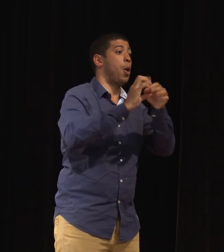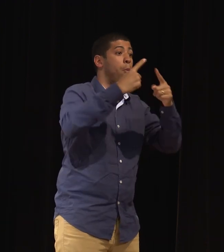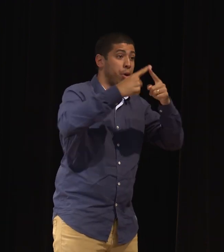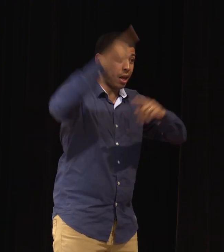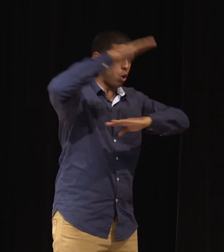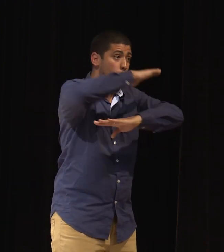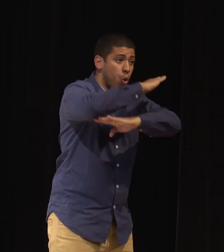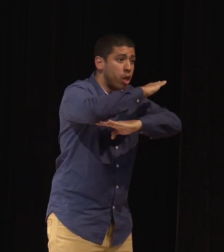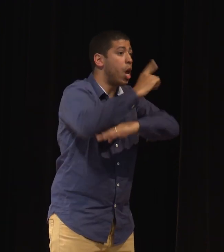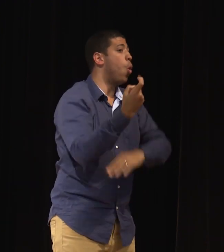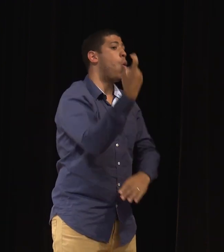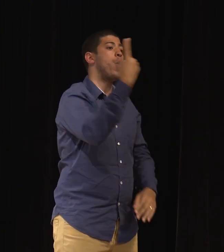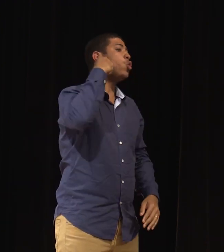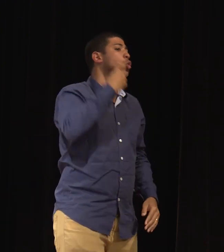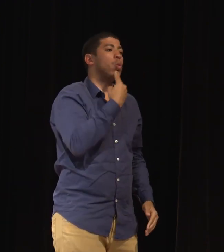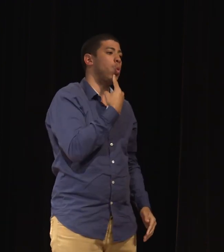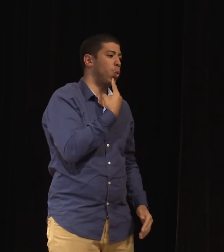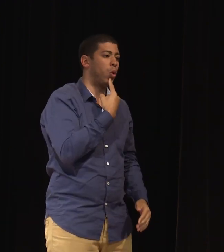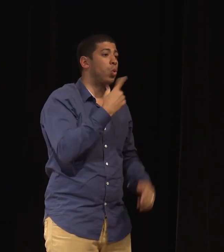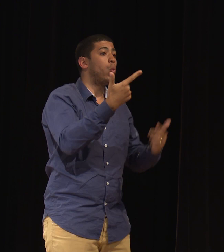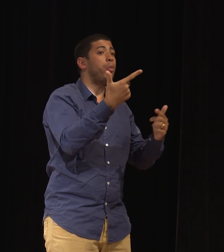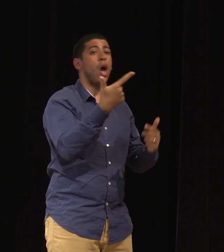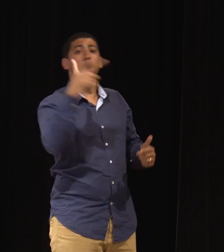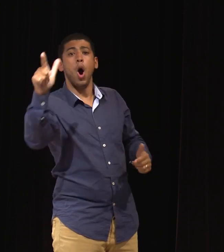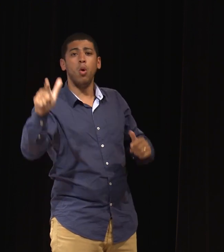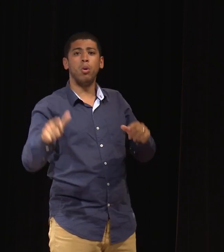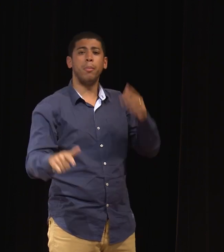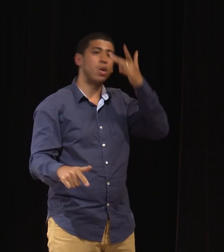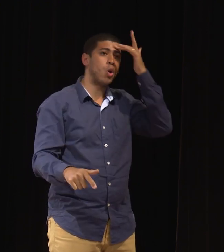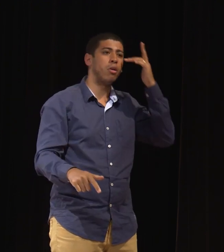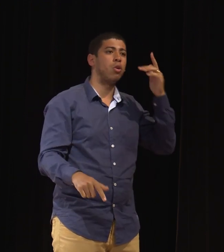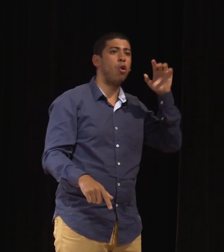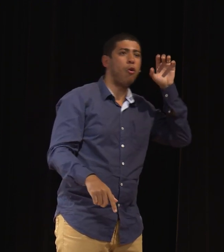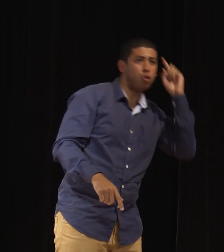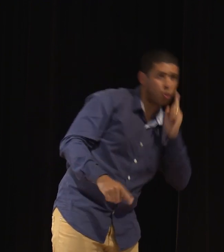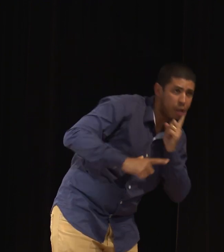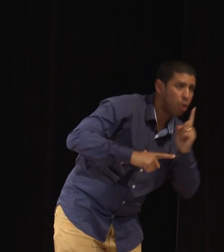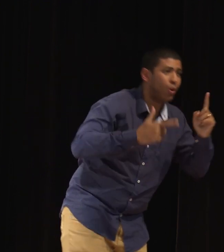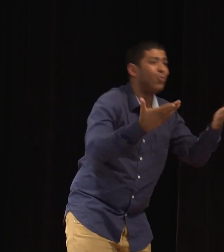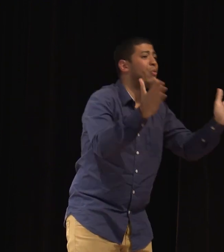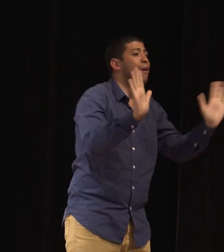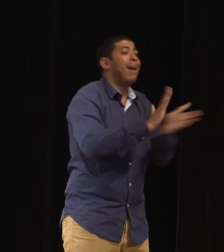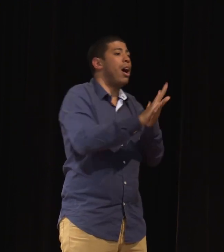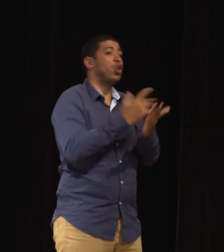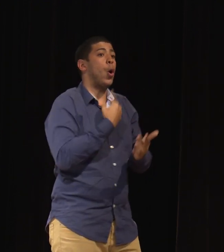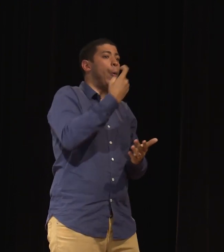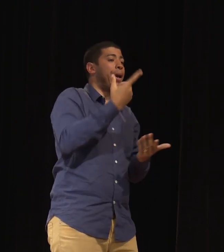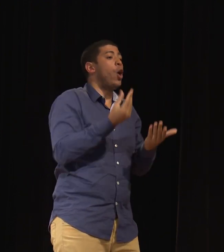essa troca. E aí, lá no Museu da Manhã, eu sou o único surdo. Não tem assim outras pessoas assim. Tem surdos.